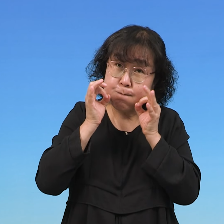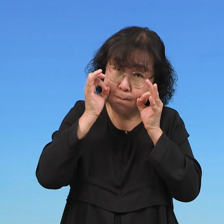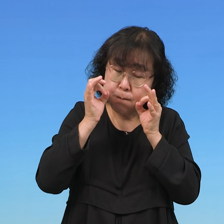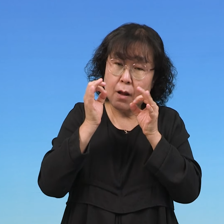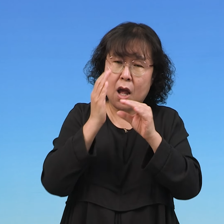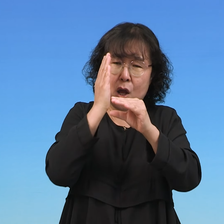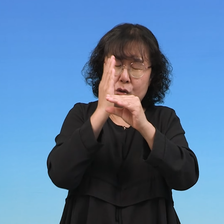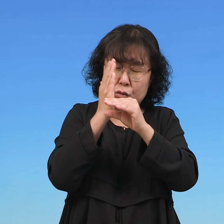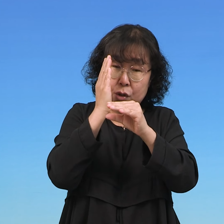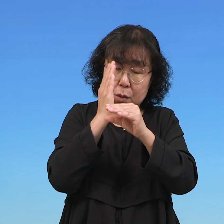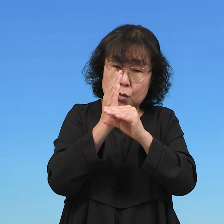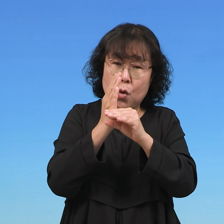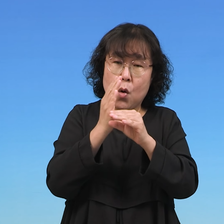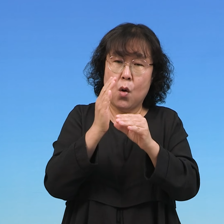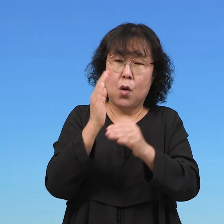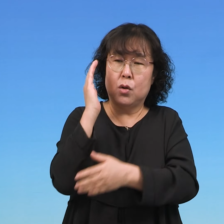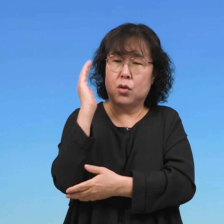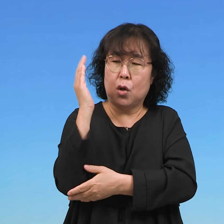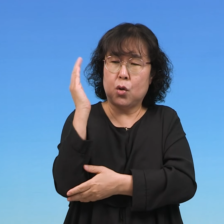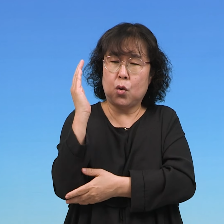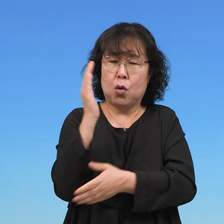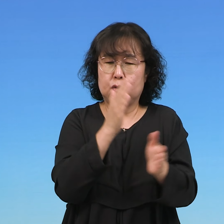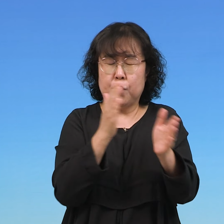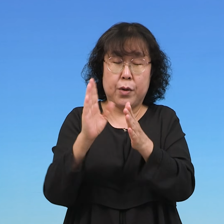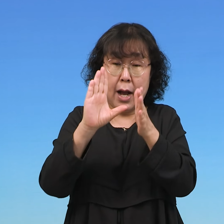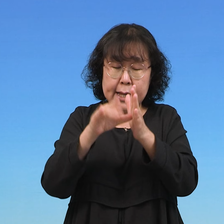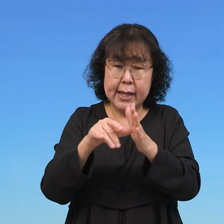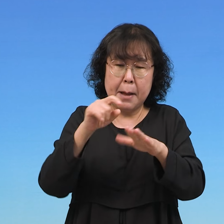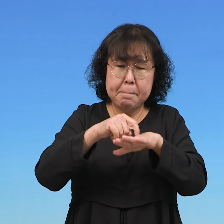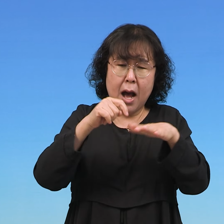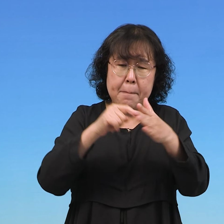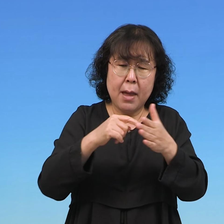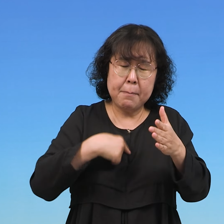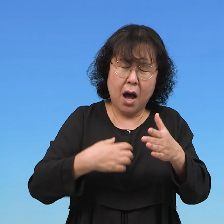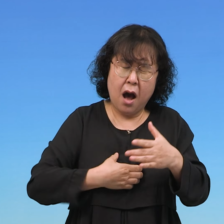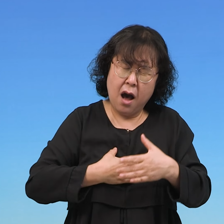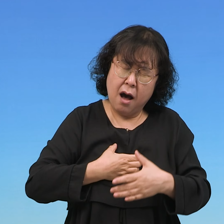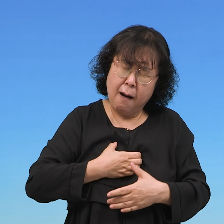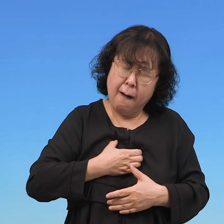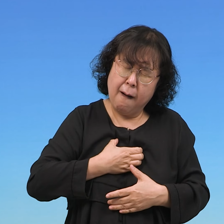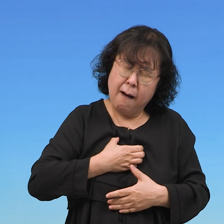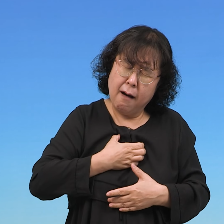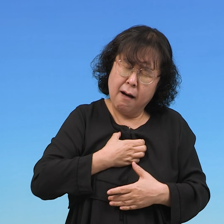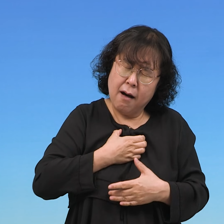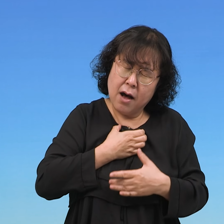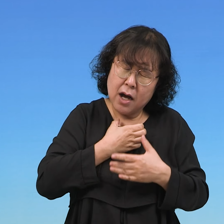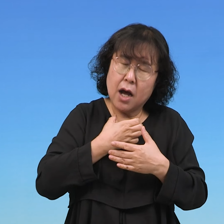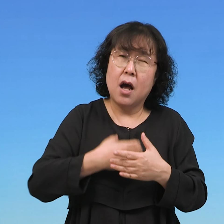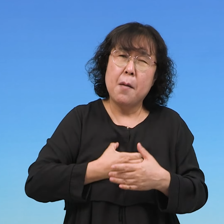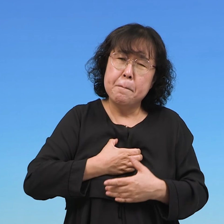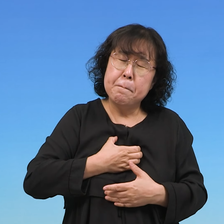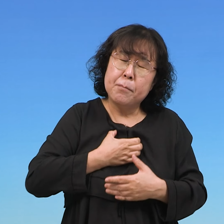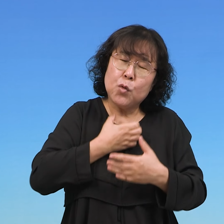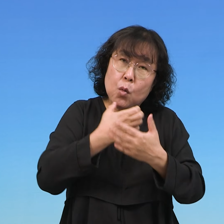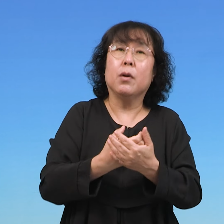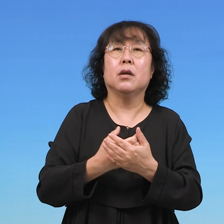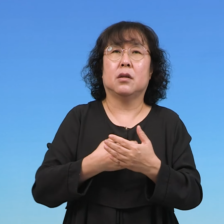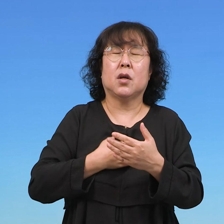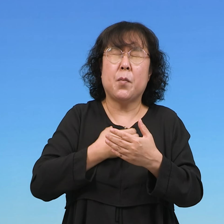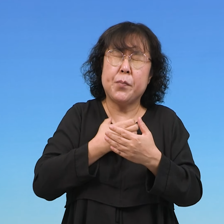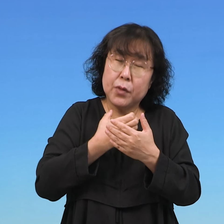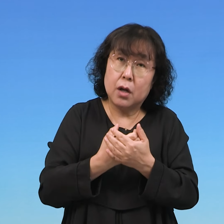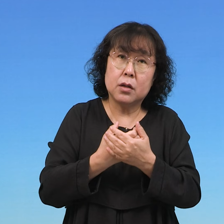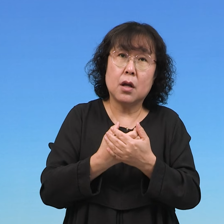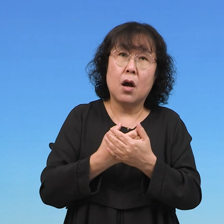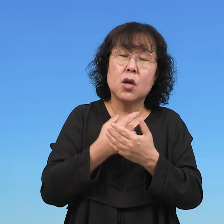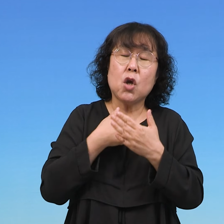몇 번이나 제가 이렇게 울컥울컥 했습니다. 마음이 이렇게 가누기 어려울 벅찬 감격이 찾아오고 눈시울이 붉어지고